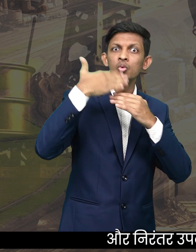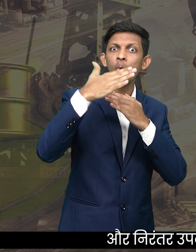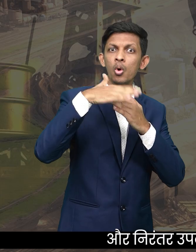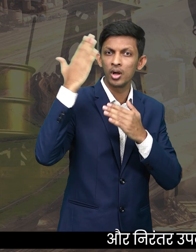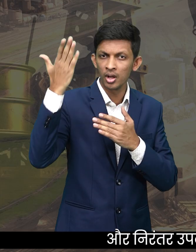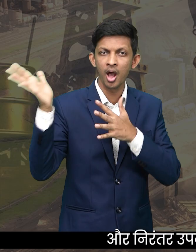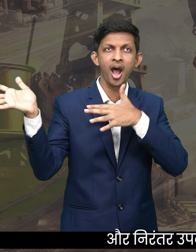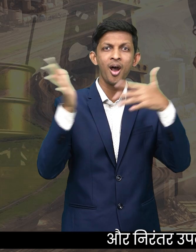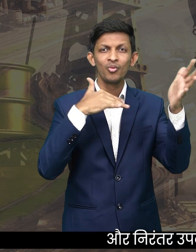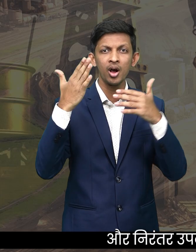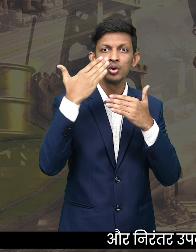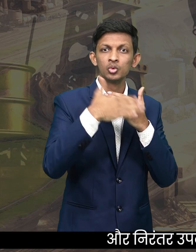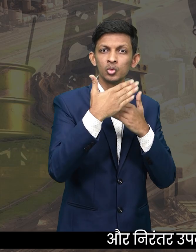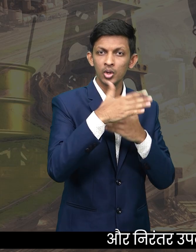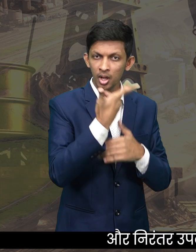वायु आदि।